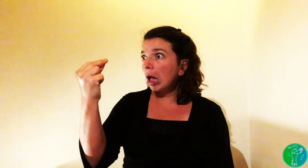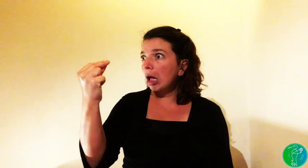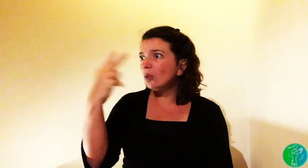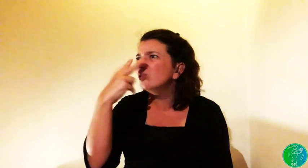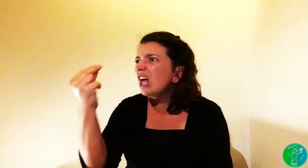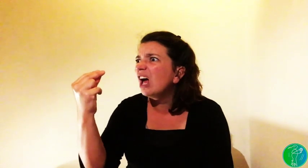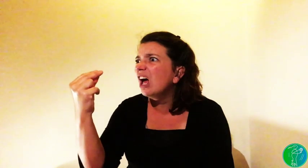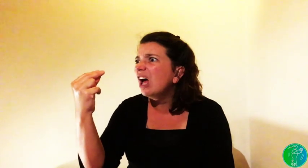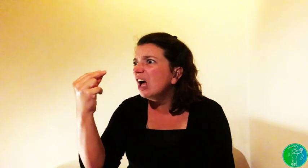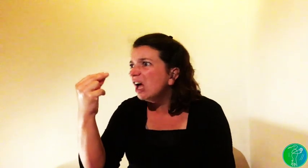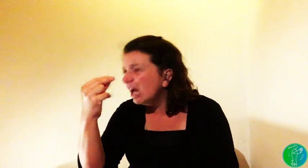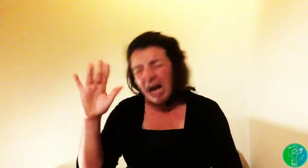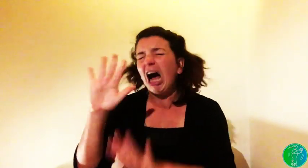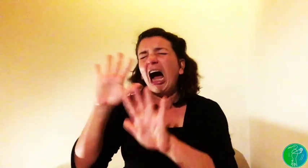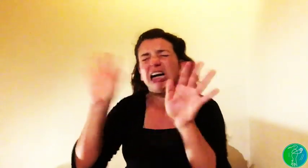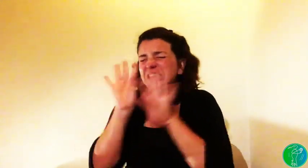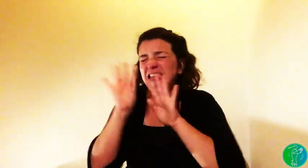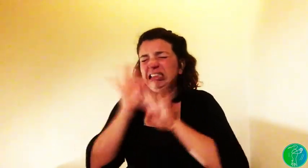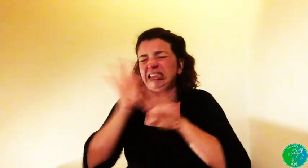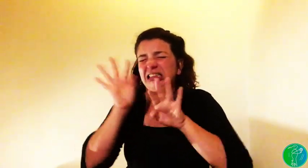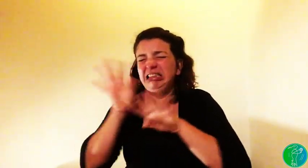renard. Cela ne va pas du tout. »